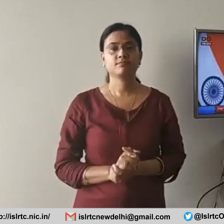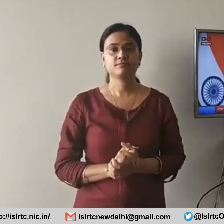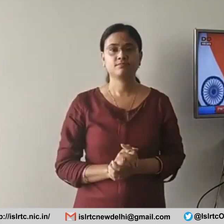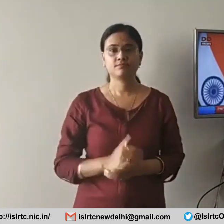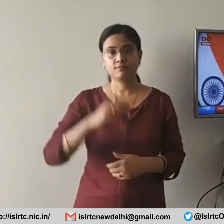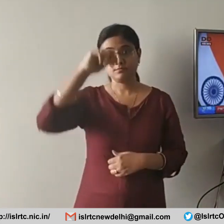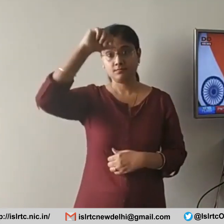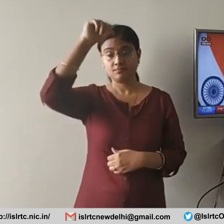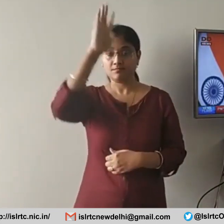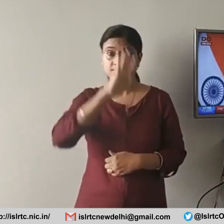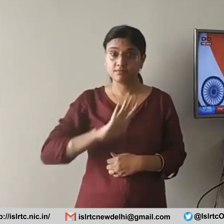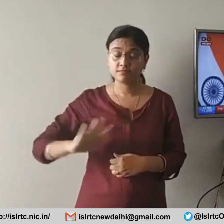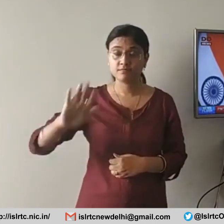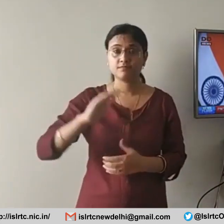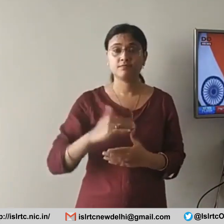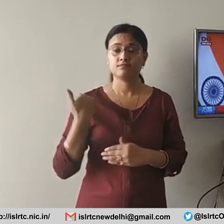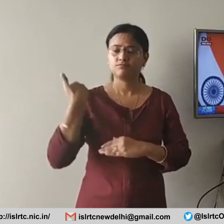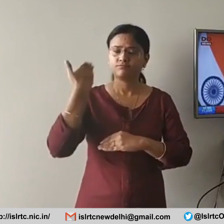भारत अब तक